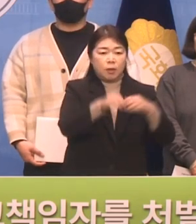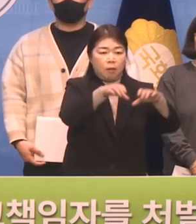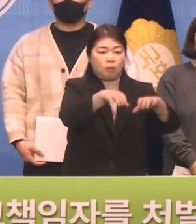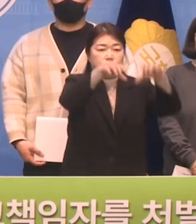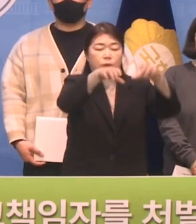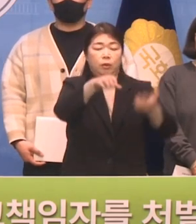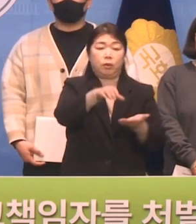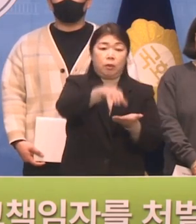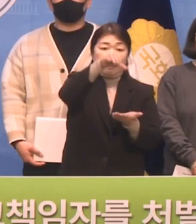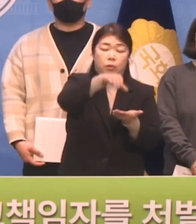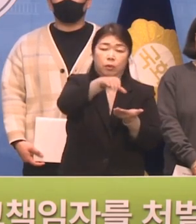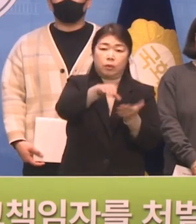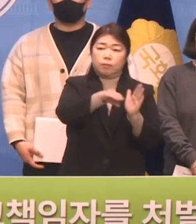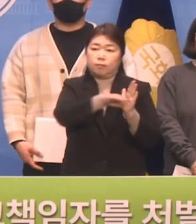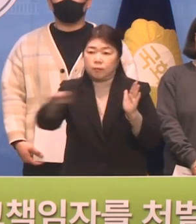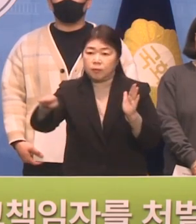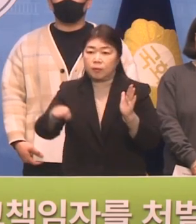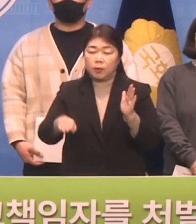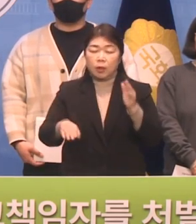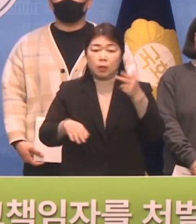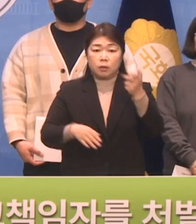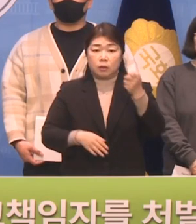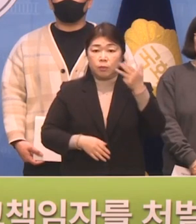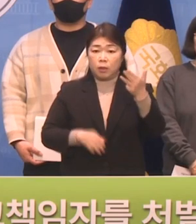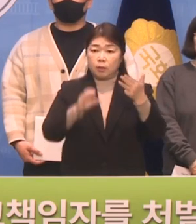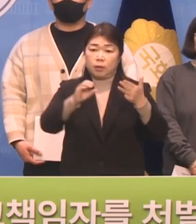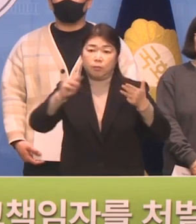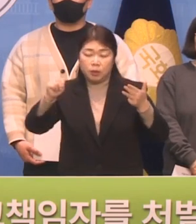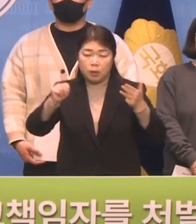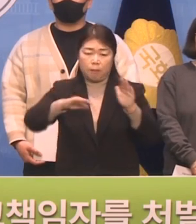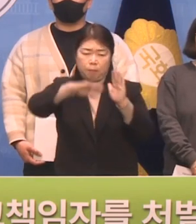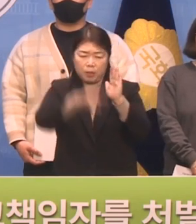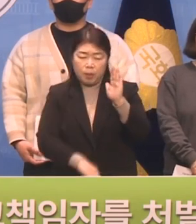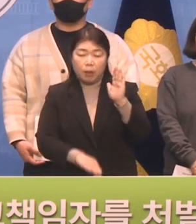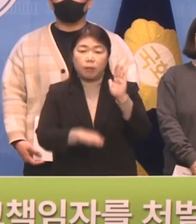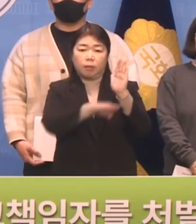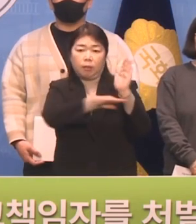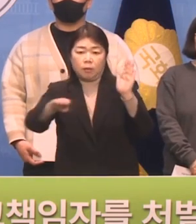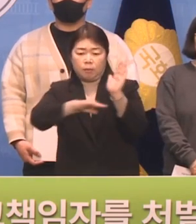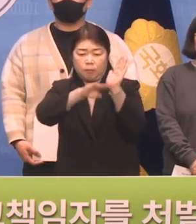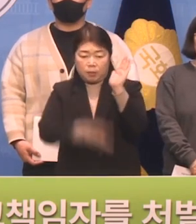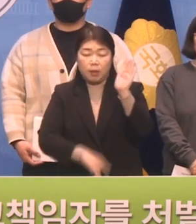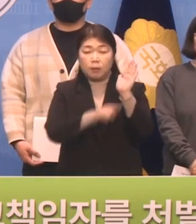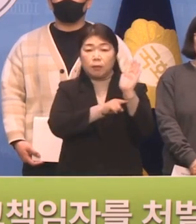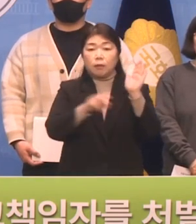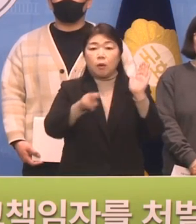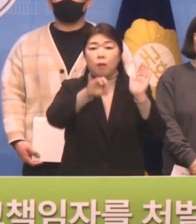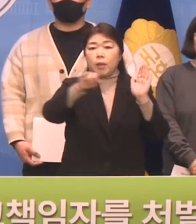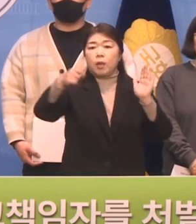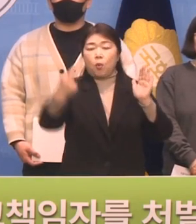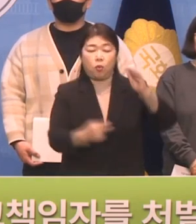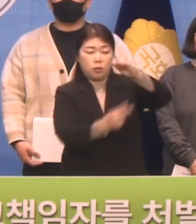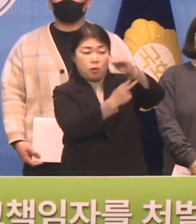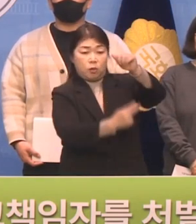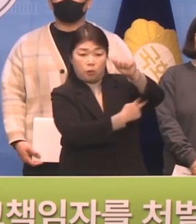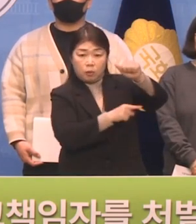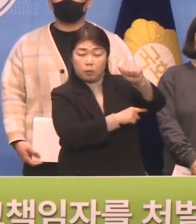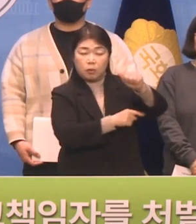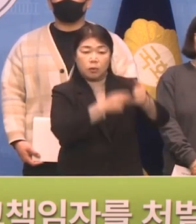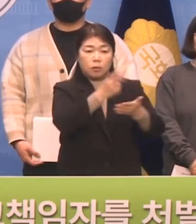높이도 법적 기준에 78cm 미치지 못하였고 미호청교 교각 또한 규정보다